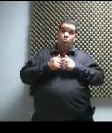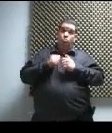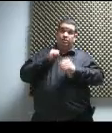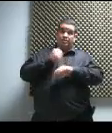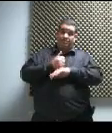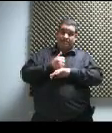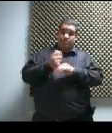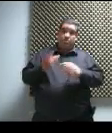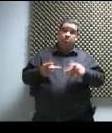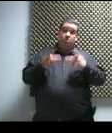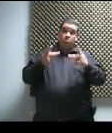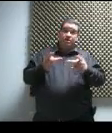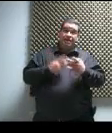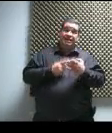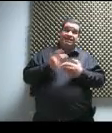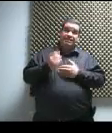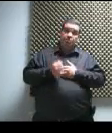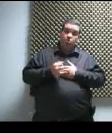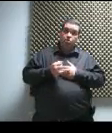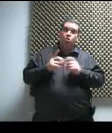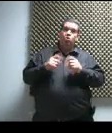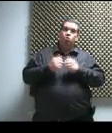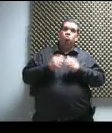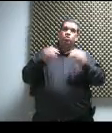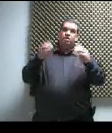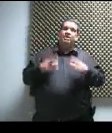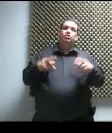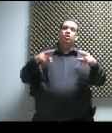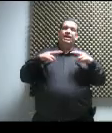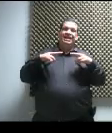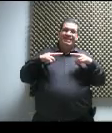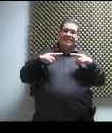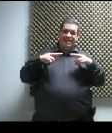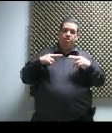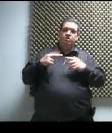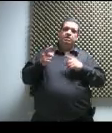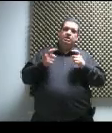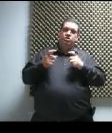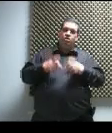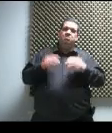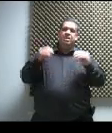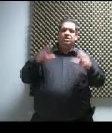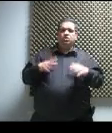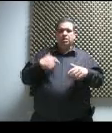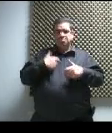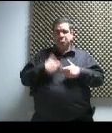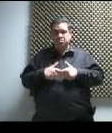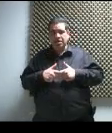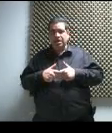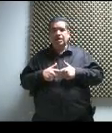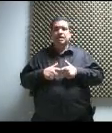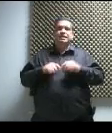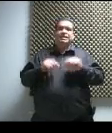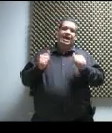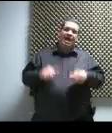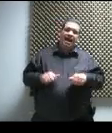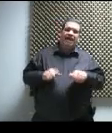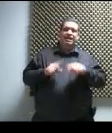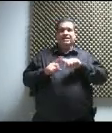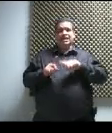creamos esta propuesta, este proyecto, es un grupo de maestros retirados, jubilados, directores, maestros de español, maestros de sal, de arte, de